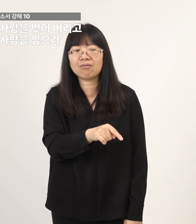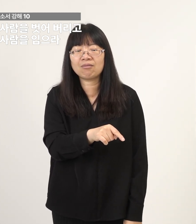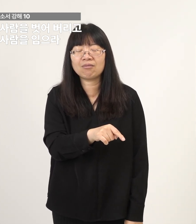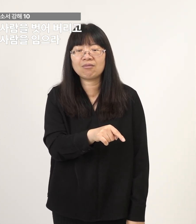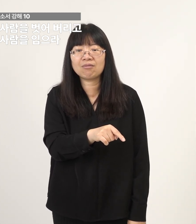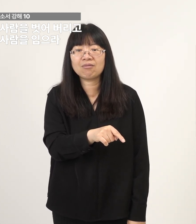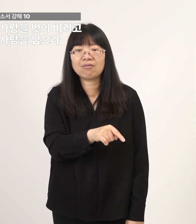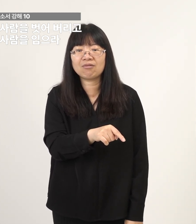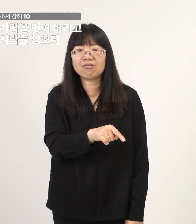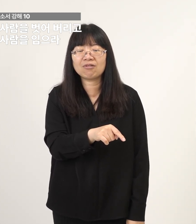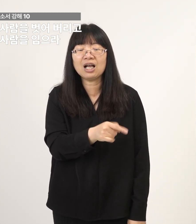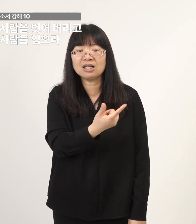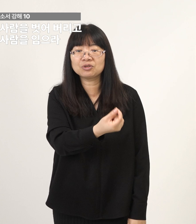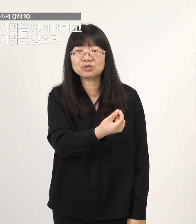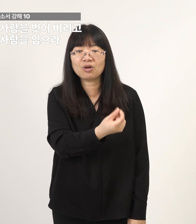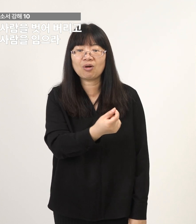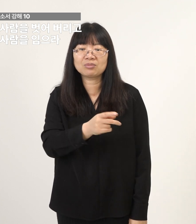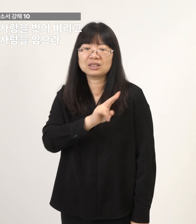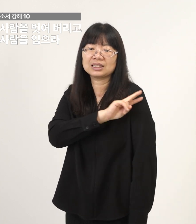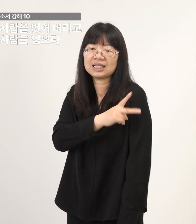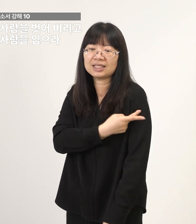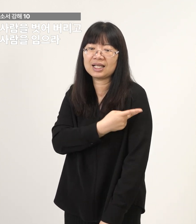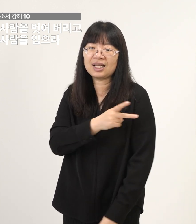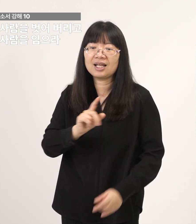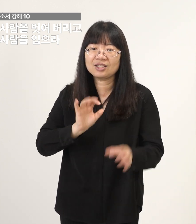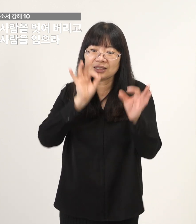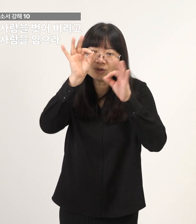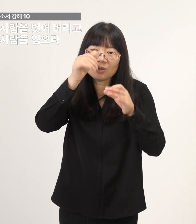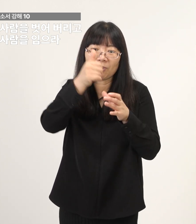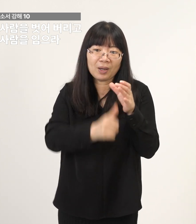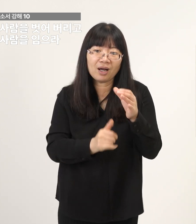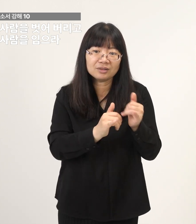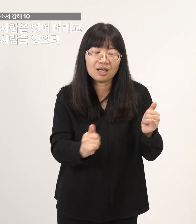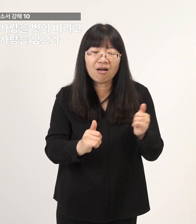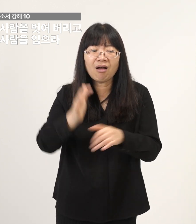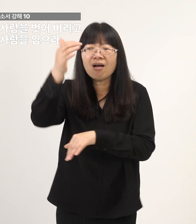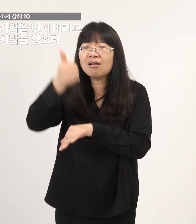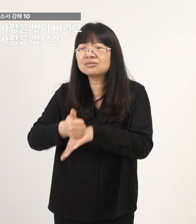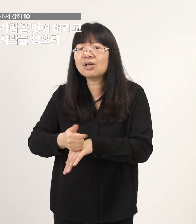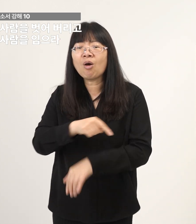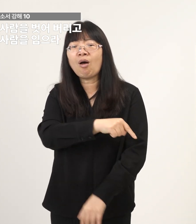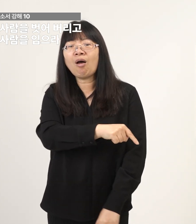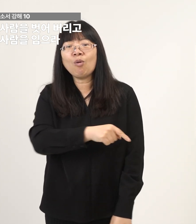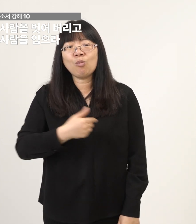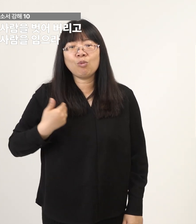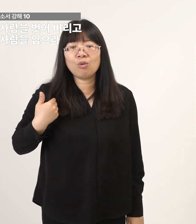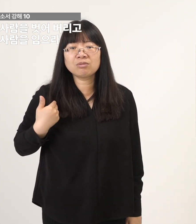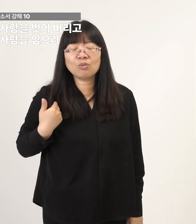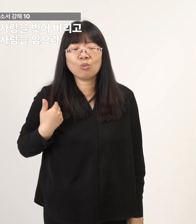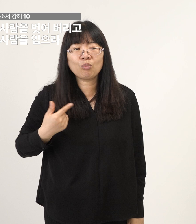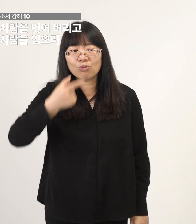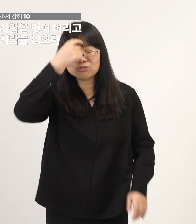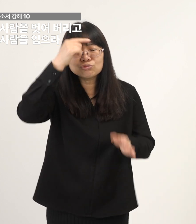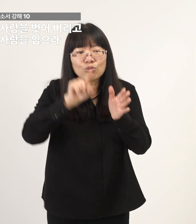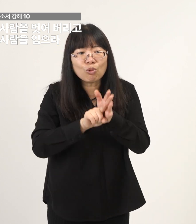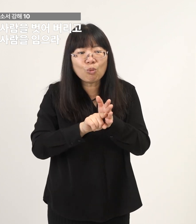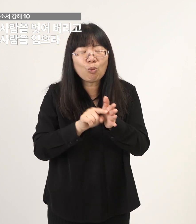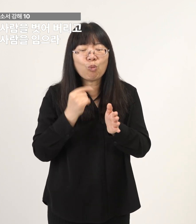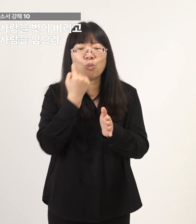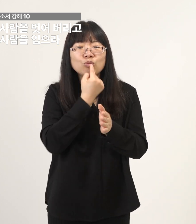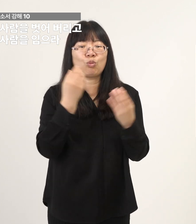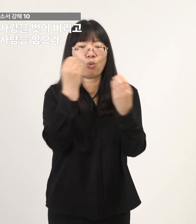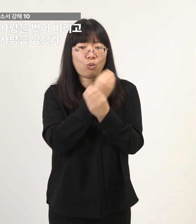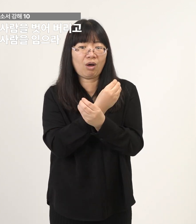잘못 발을 들여놓은 사람들. 우린 몰랐어요. 우린 이게 기독교인 줄 알았어요.